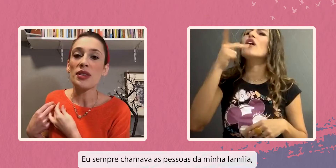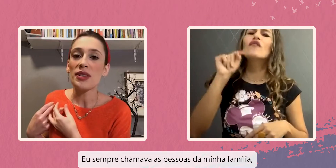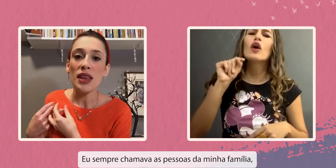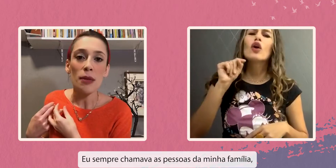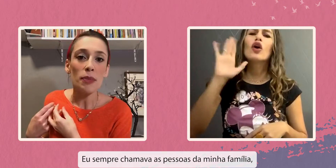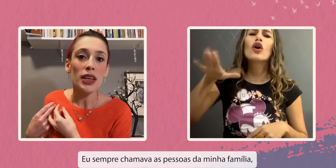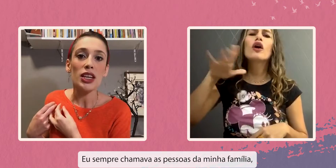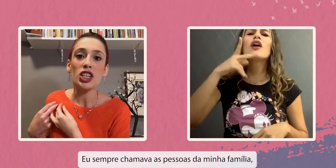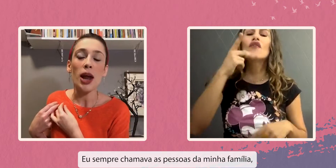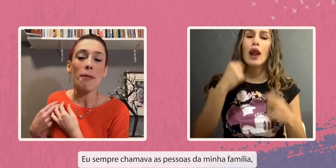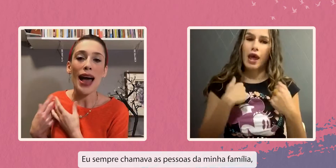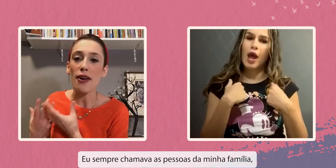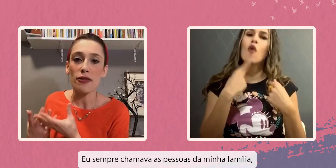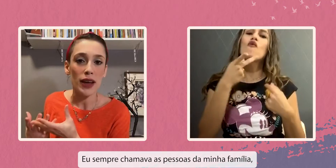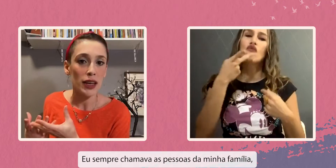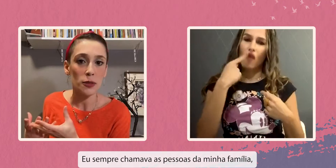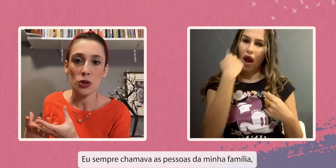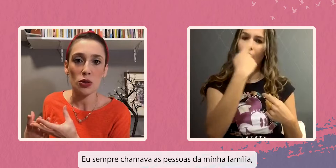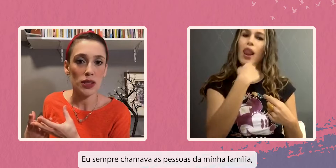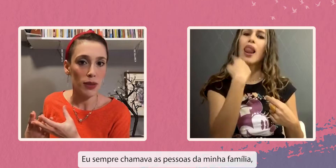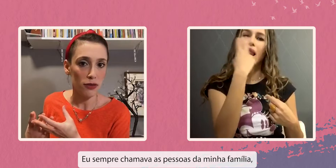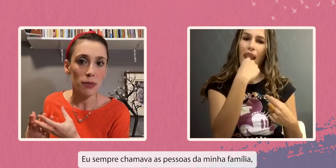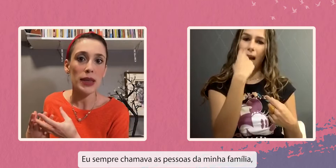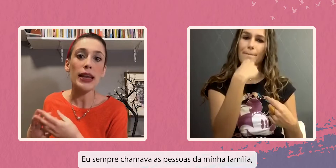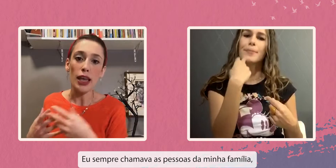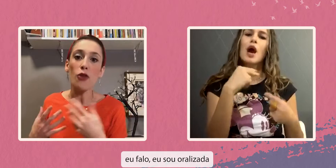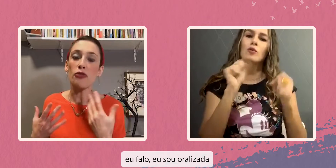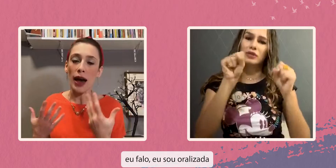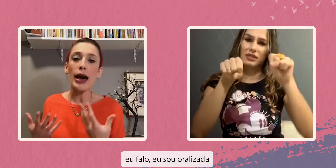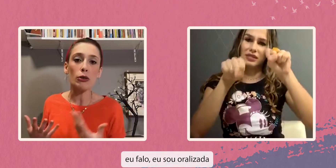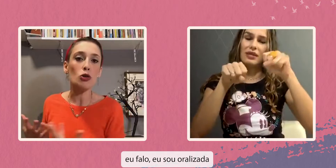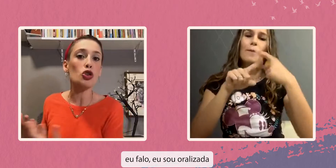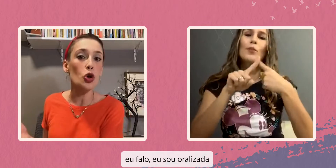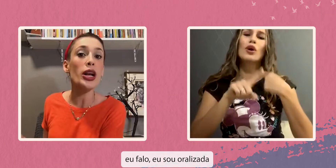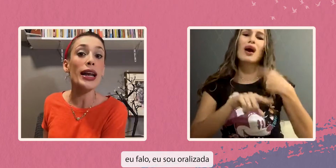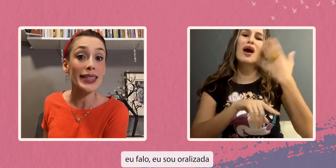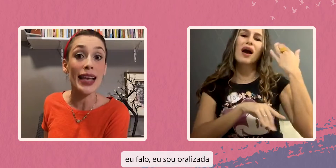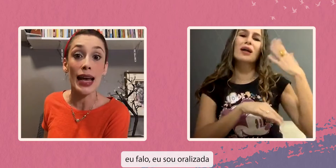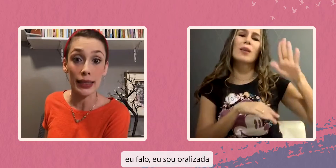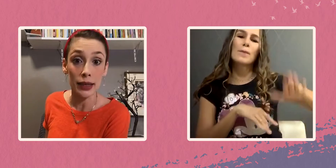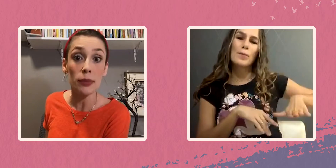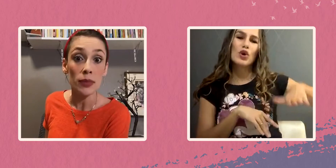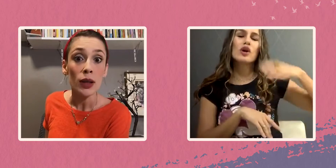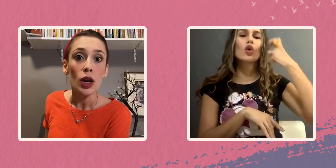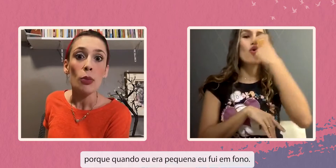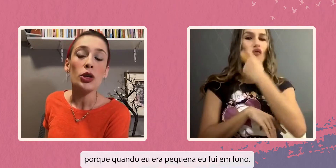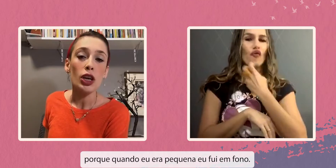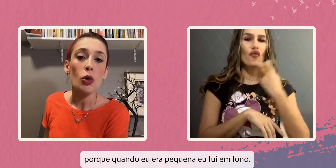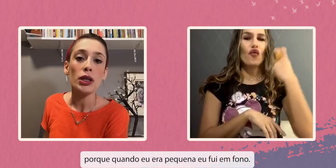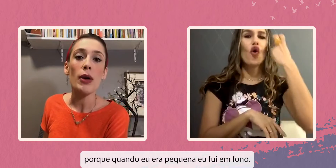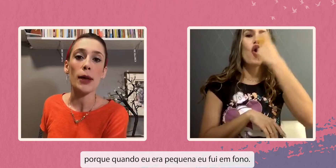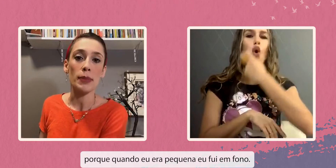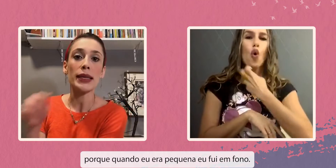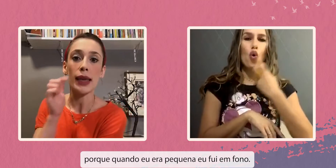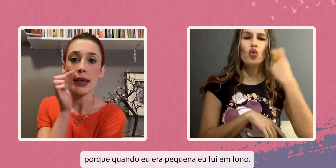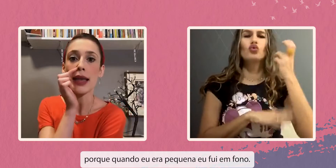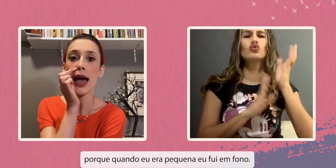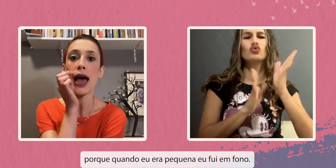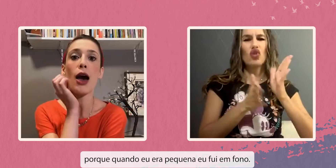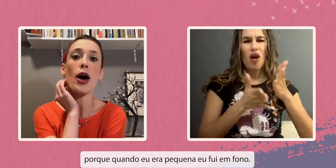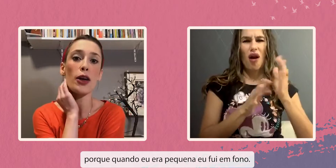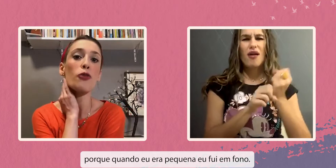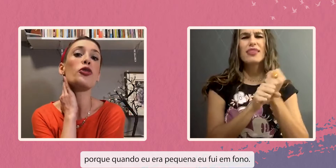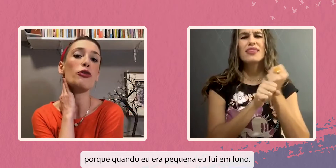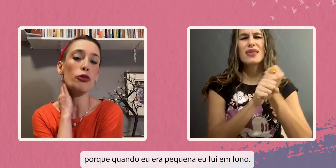Eu sempre chamava as pessoas da minha família, eu falo oralizada, porque quando eu era